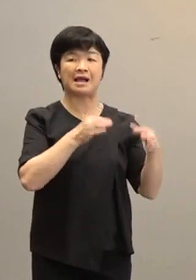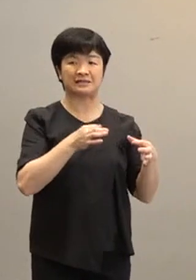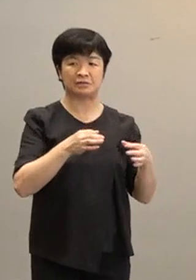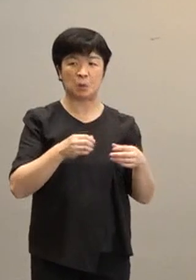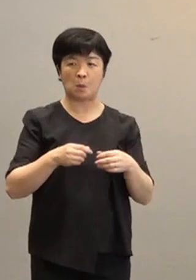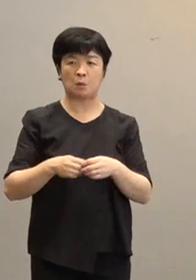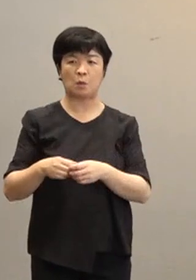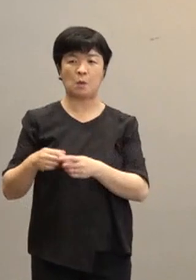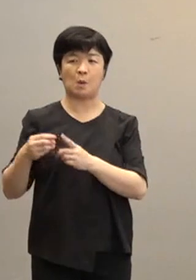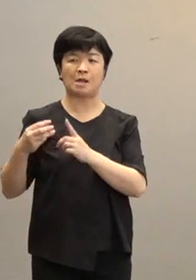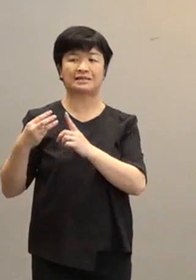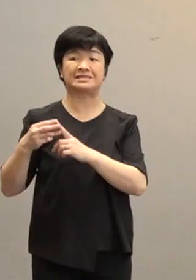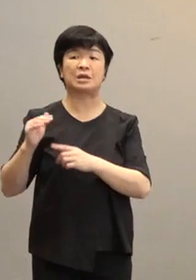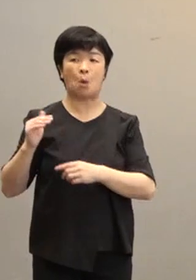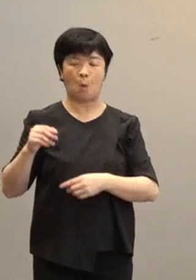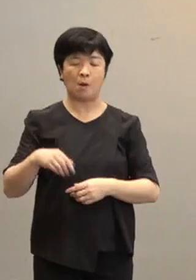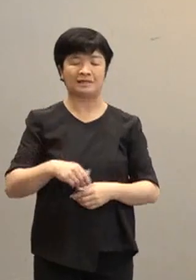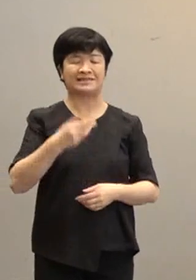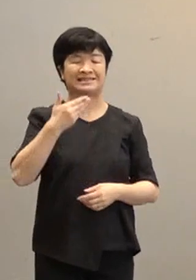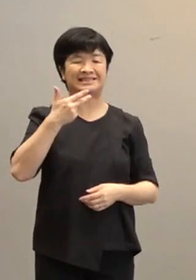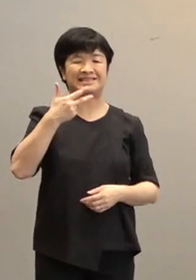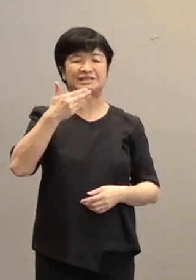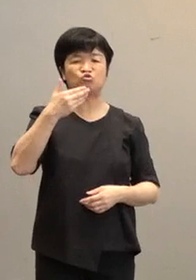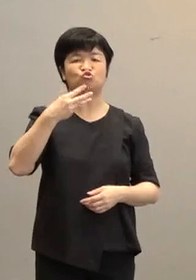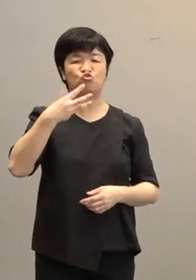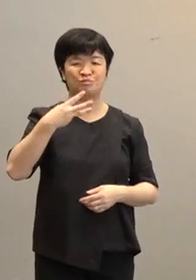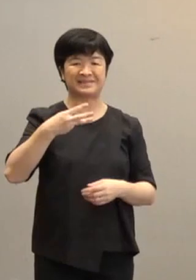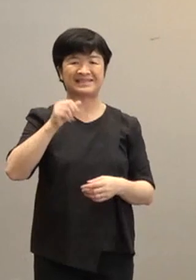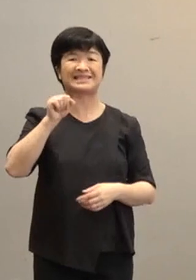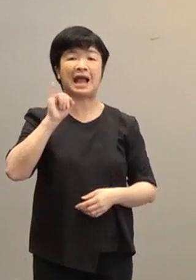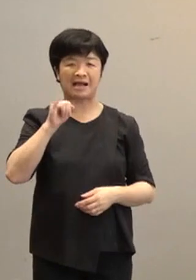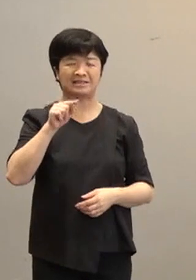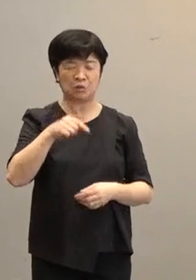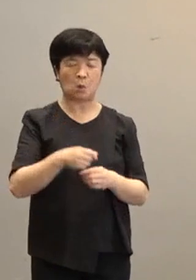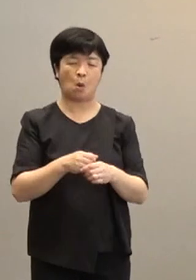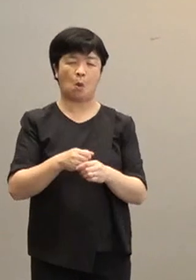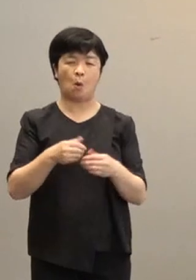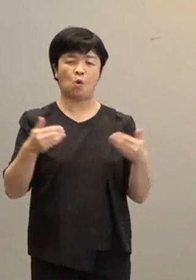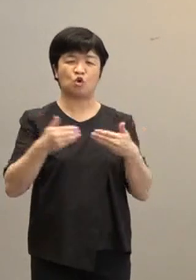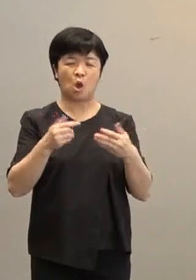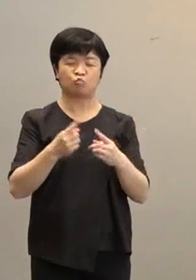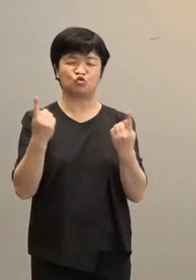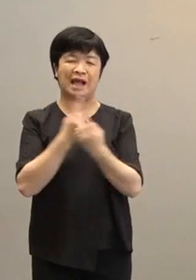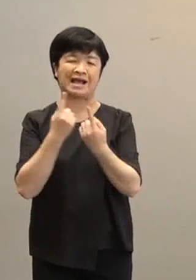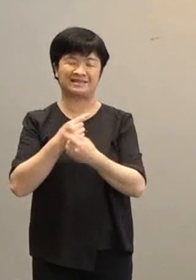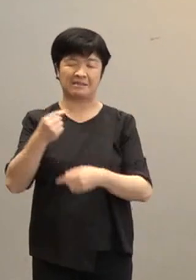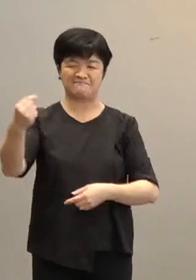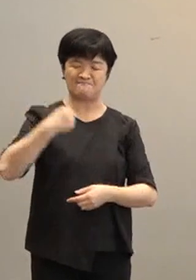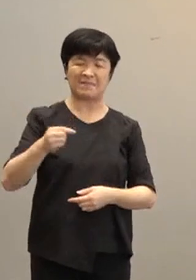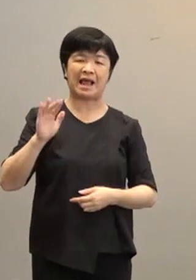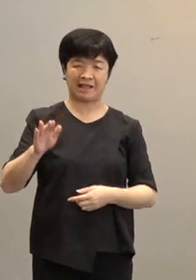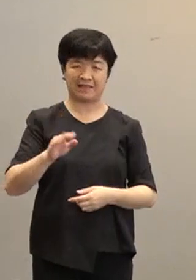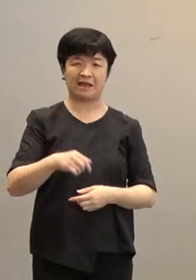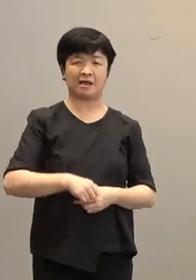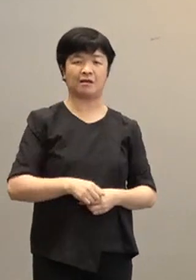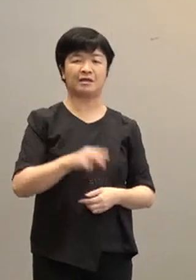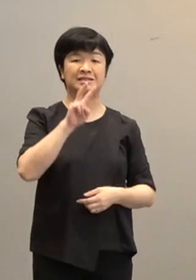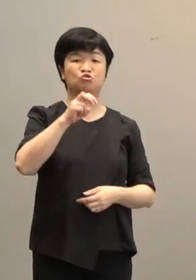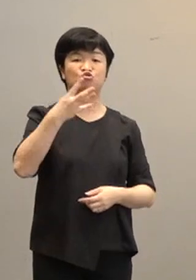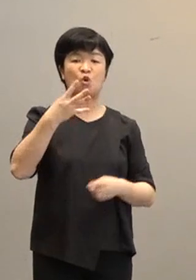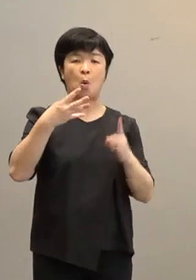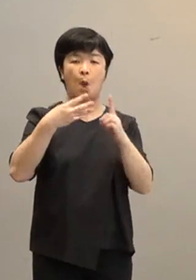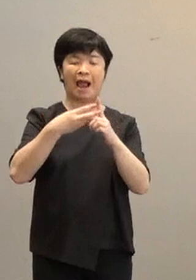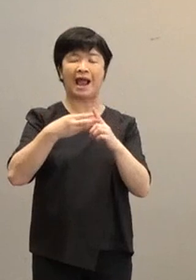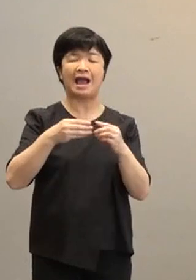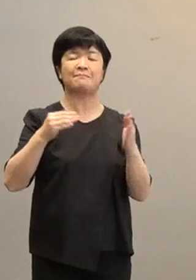から仕組み改善法自体に対して業務改善命令出された件で、来週の月曜日の24日までに計画を